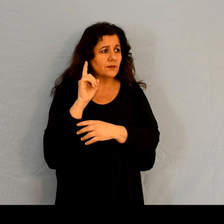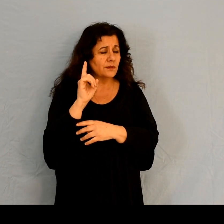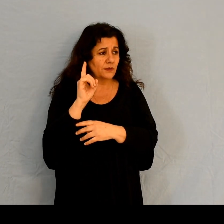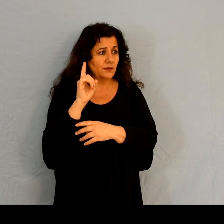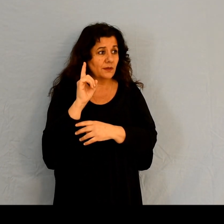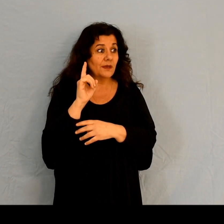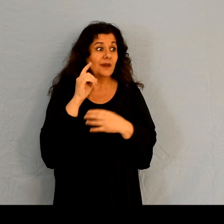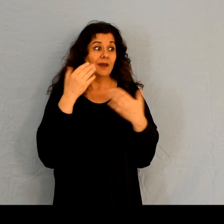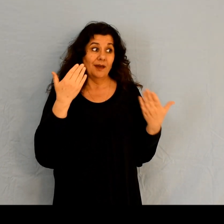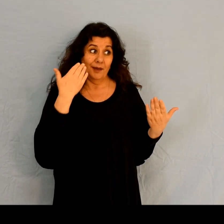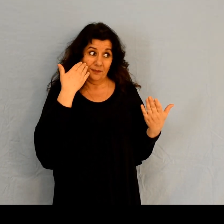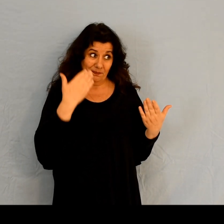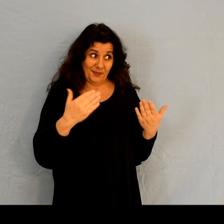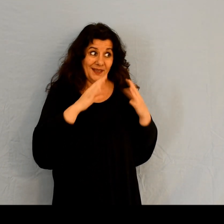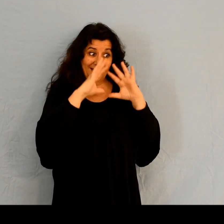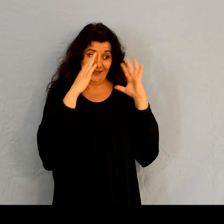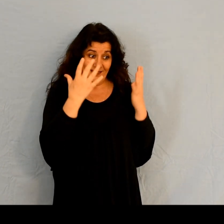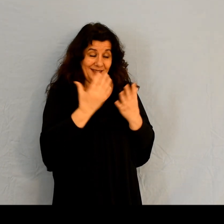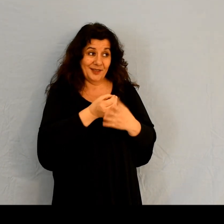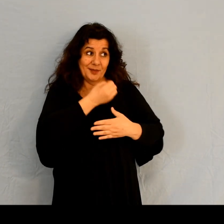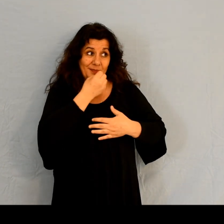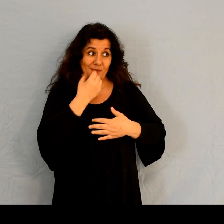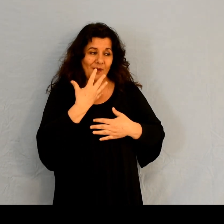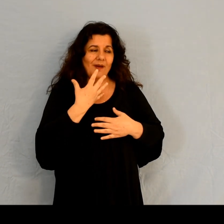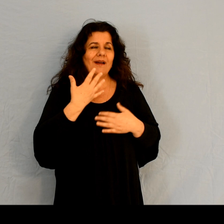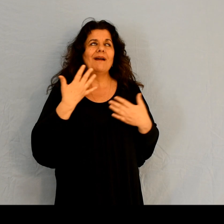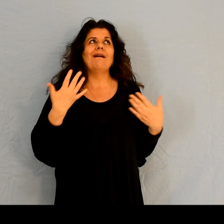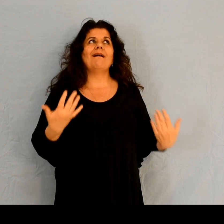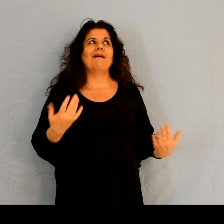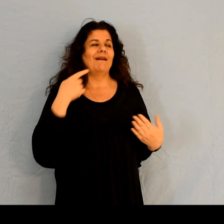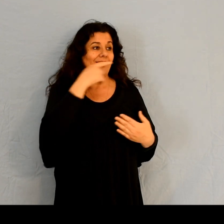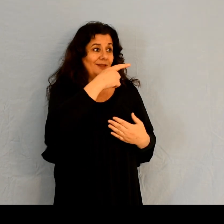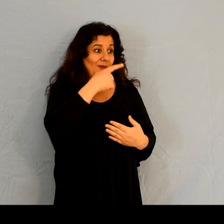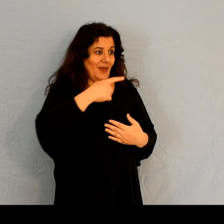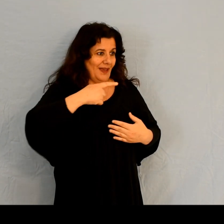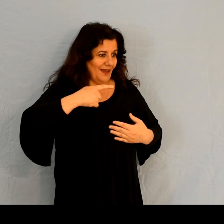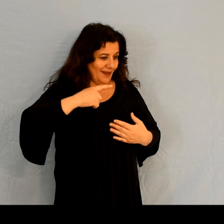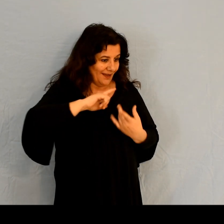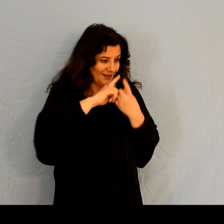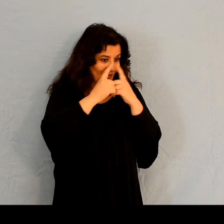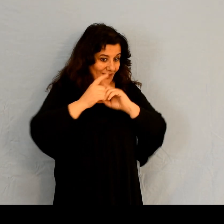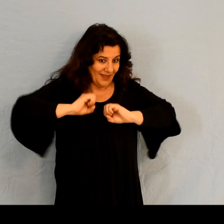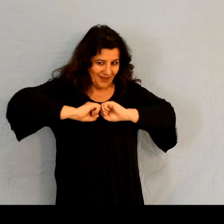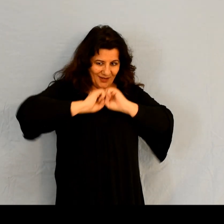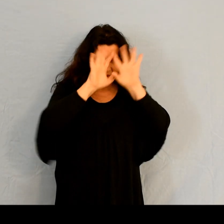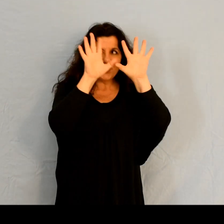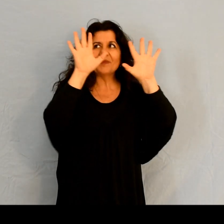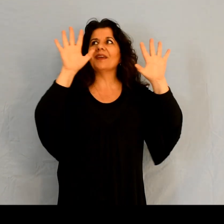Alors ta lumière jaillira comme l'aurore, et tes forces reviendront